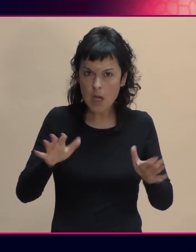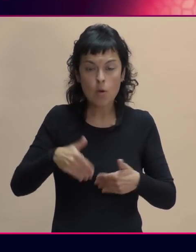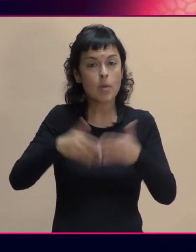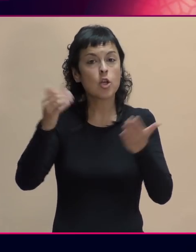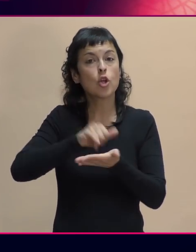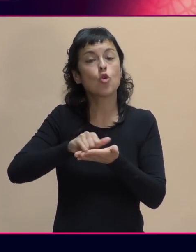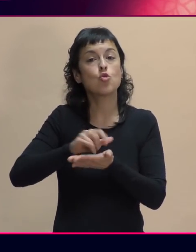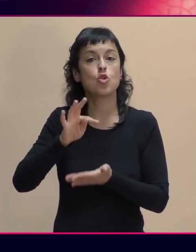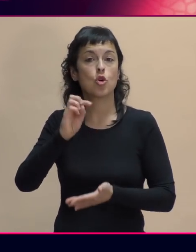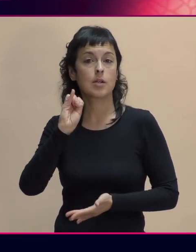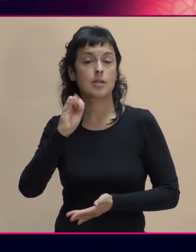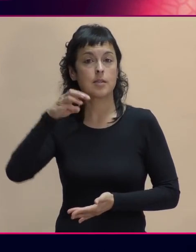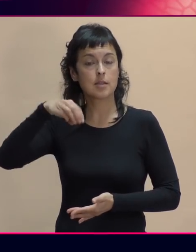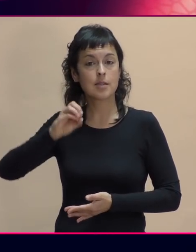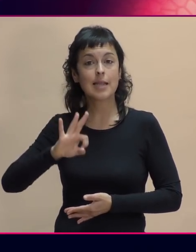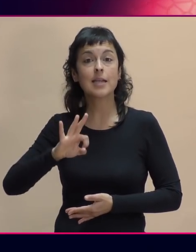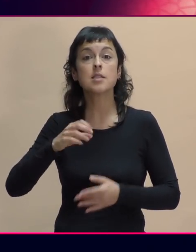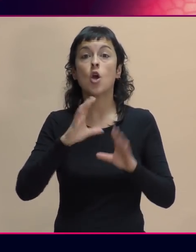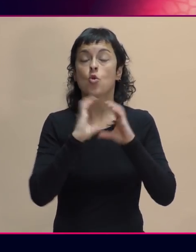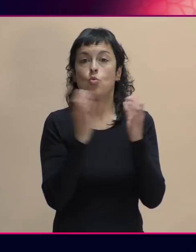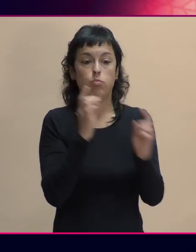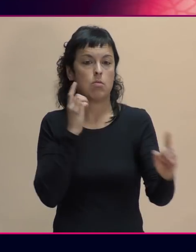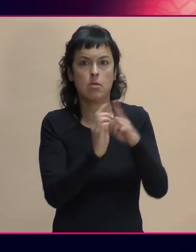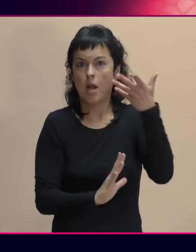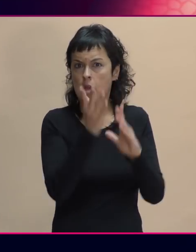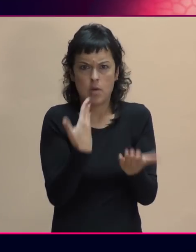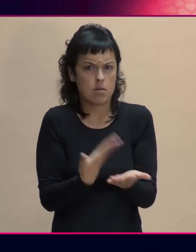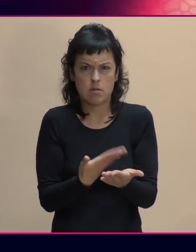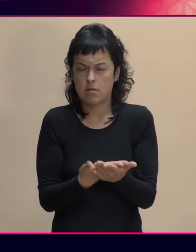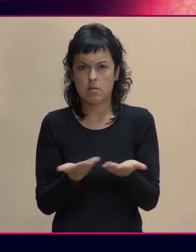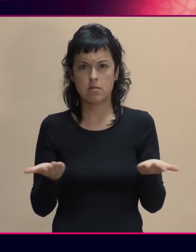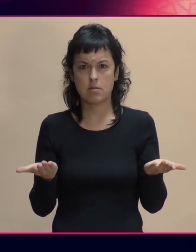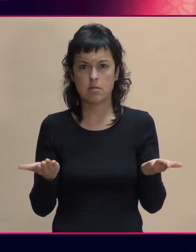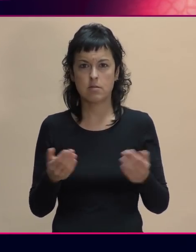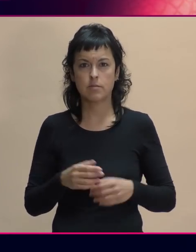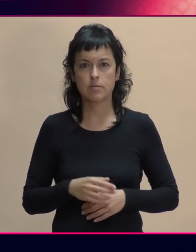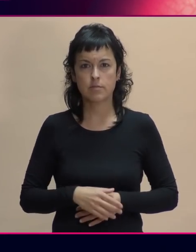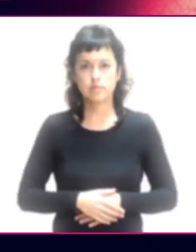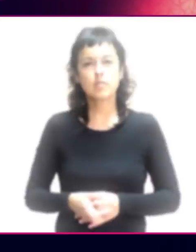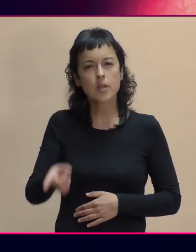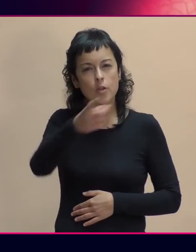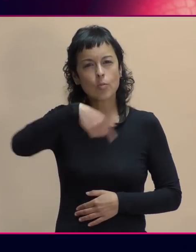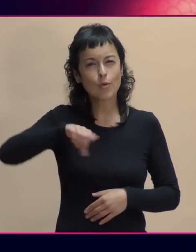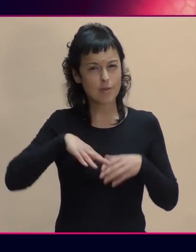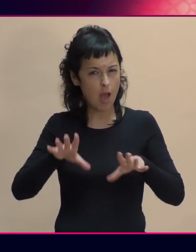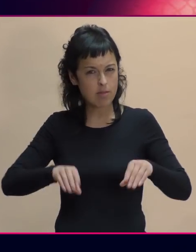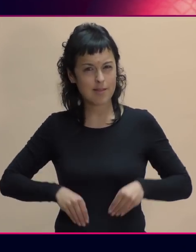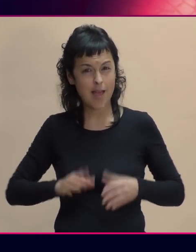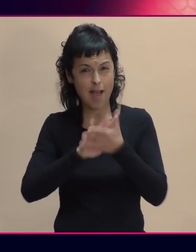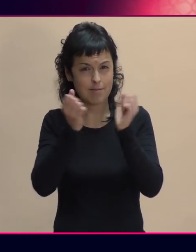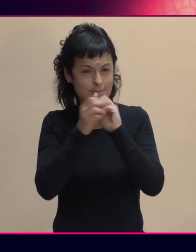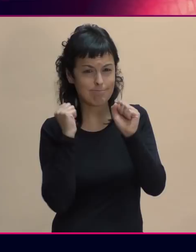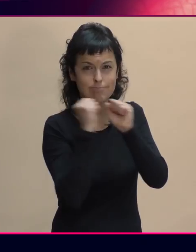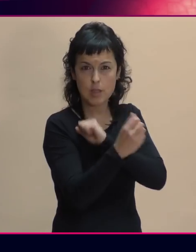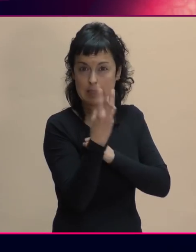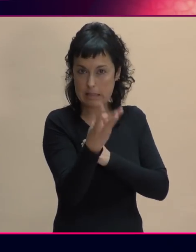la frontera de Colombia cuando hasta el New York Times ha demostrado que fueron opositores quienes los quemaron ustedes están de